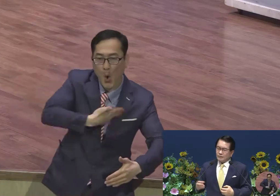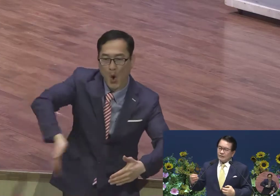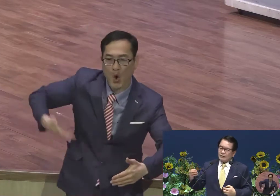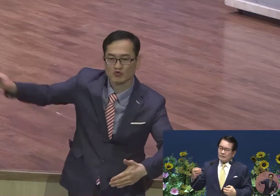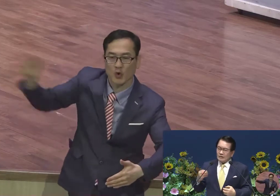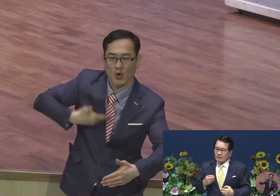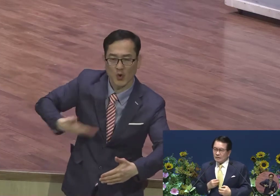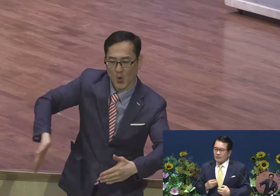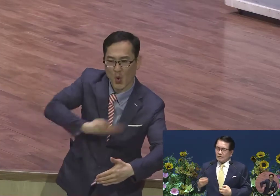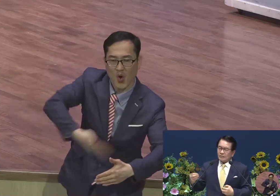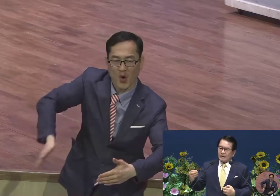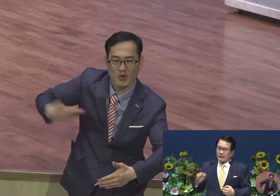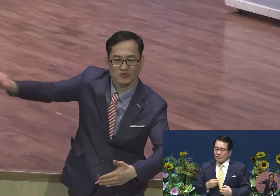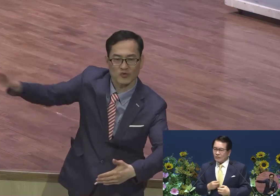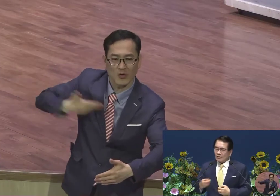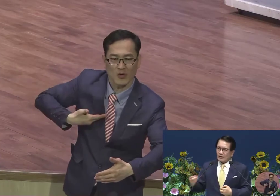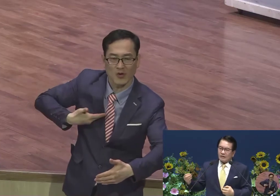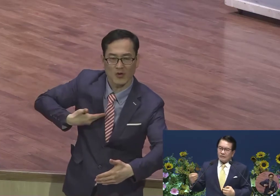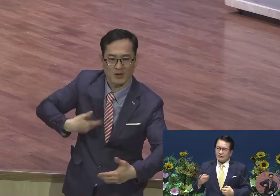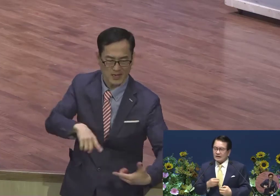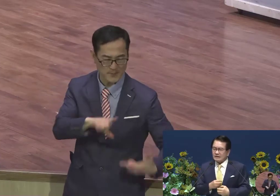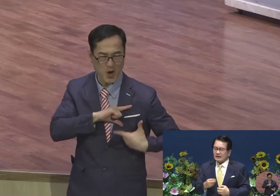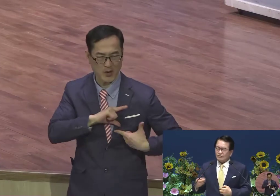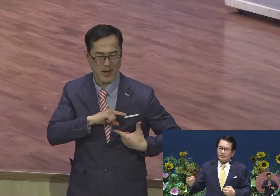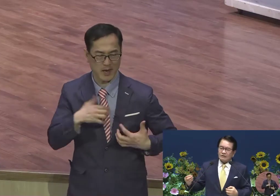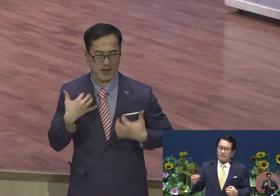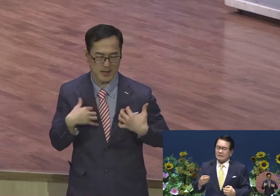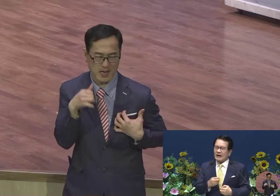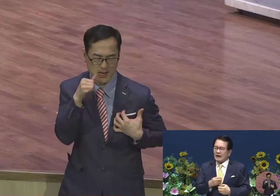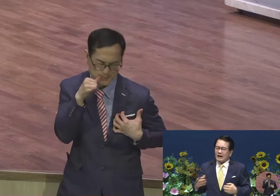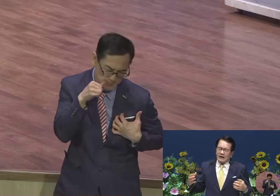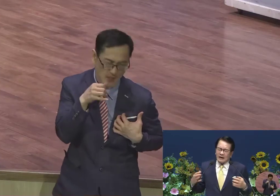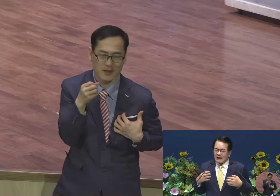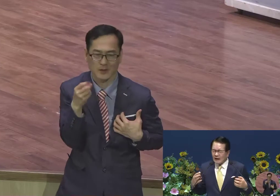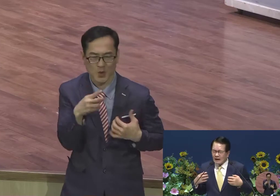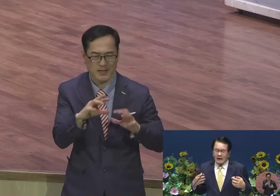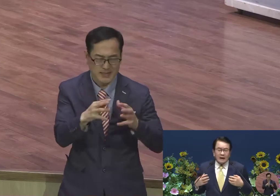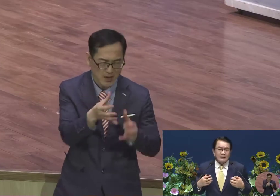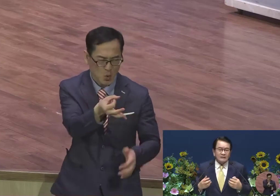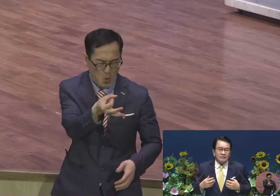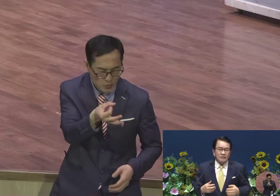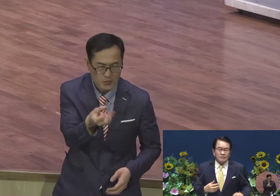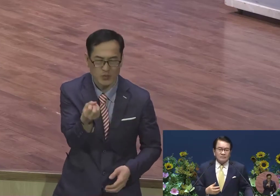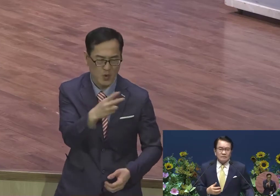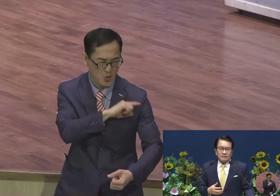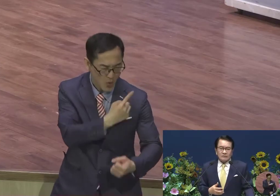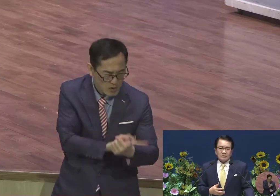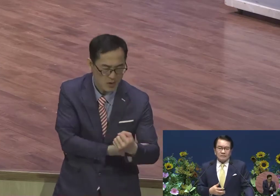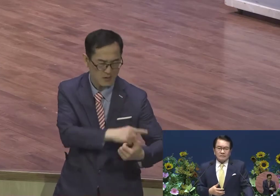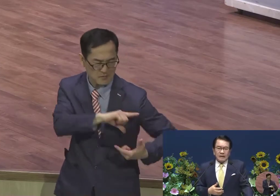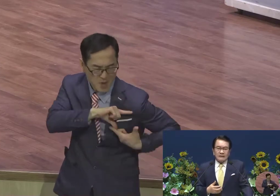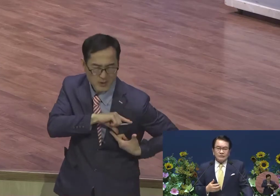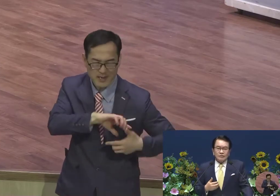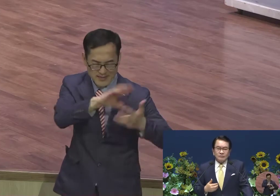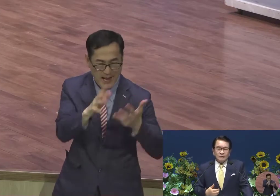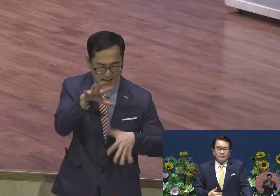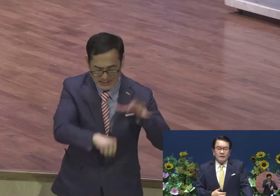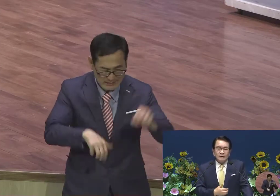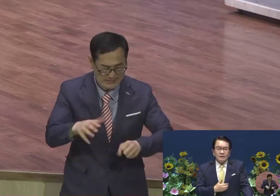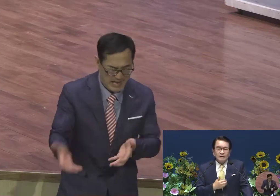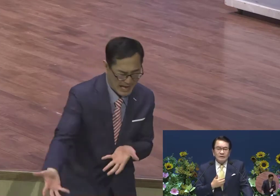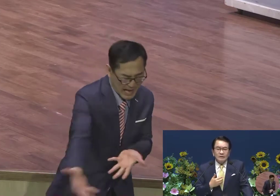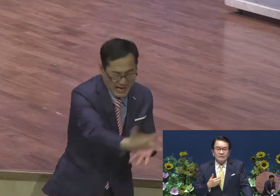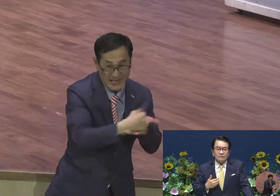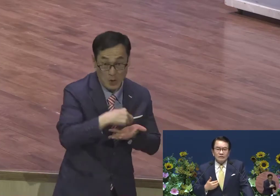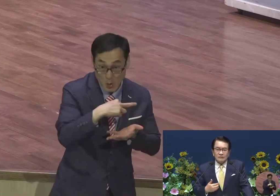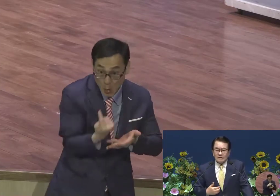아무리 권력으로 맹애로 괴락으로 세상의 물질로 다 가져도 만족이 없는